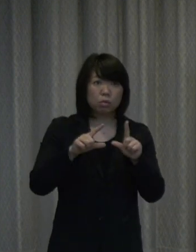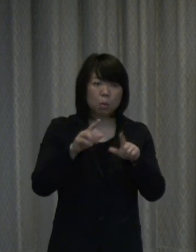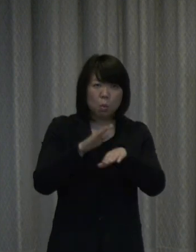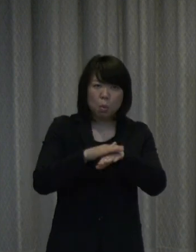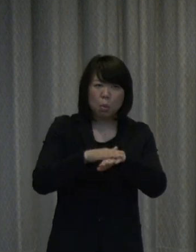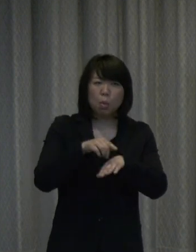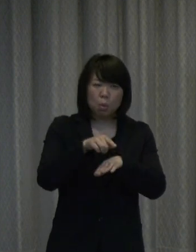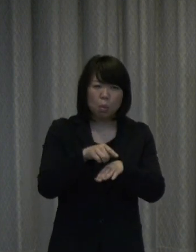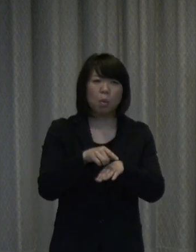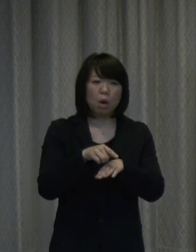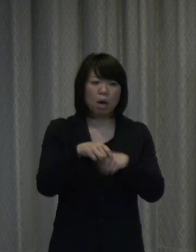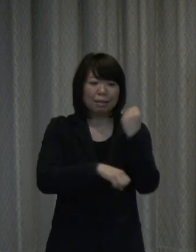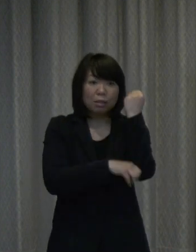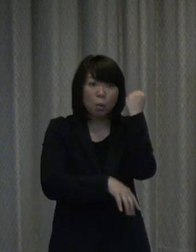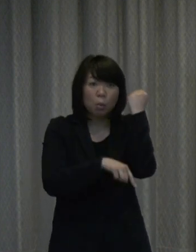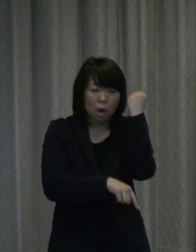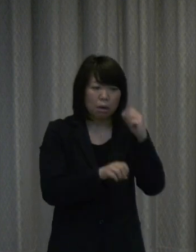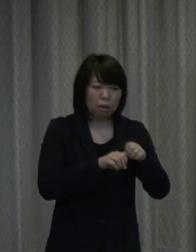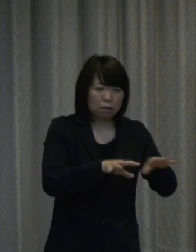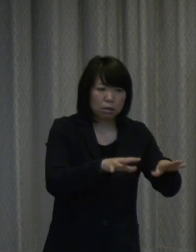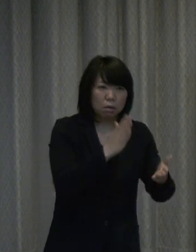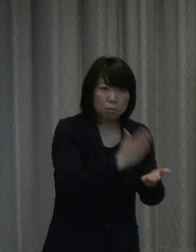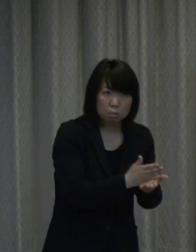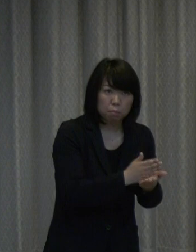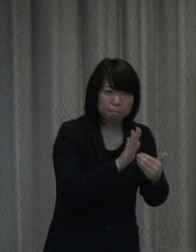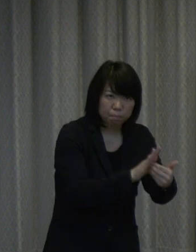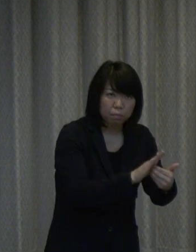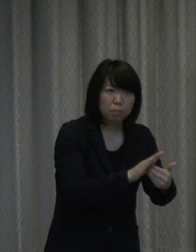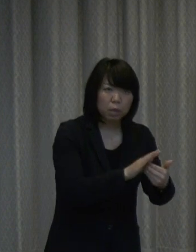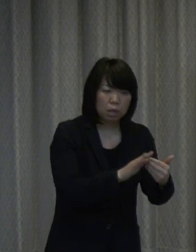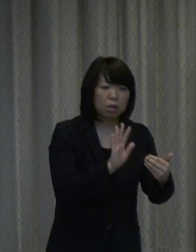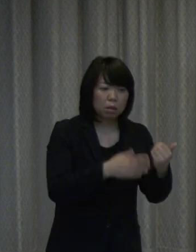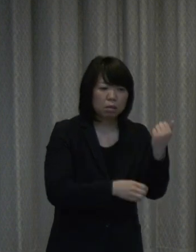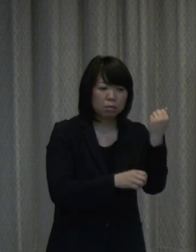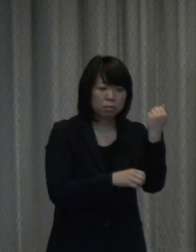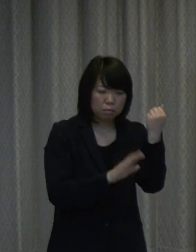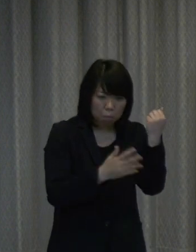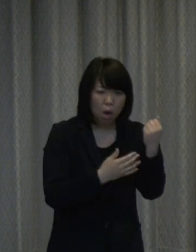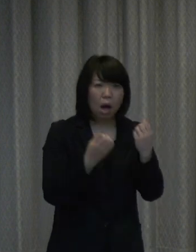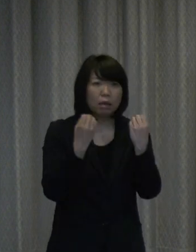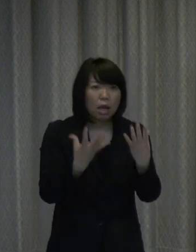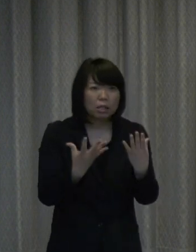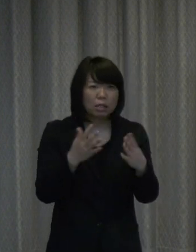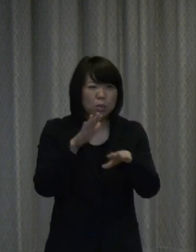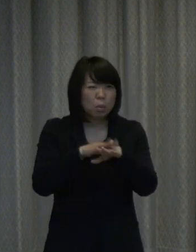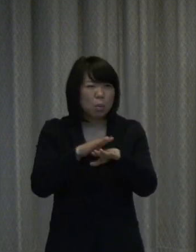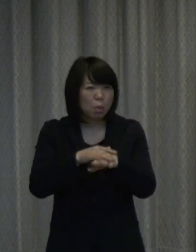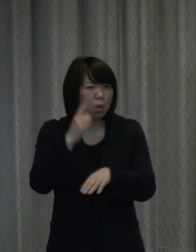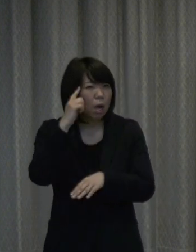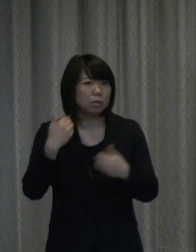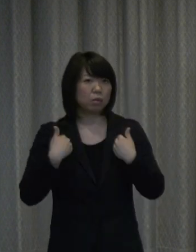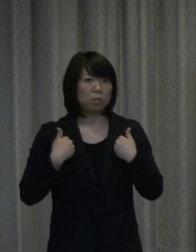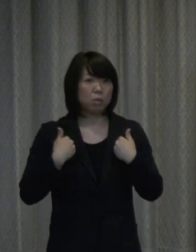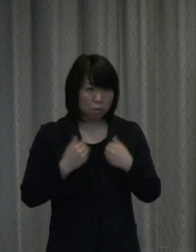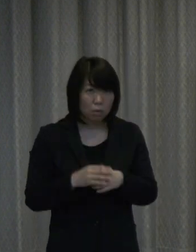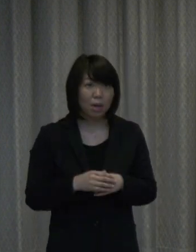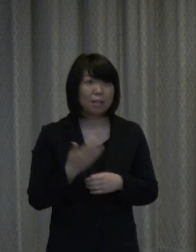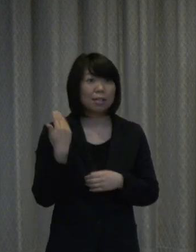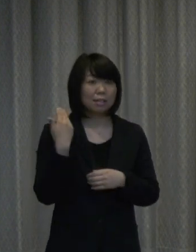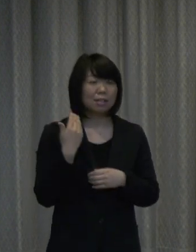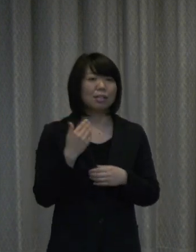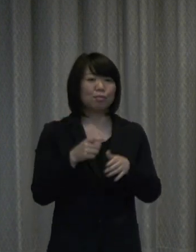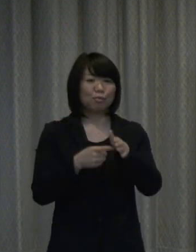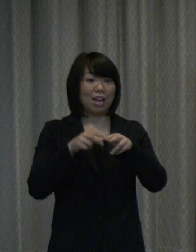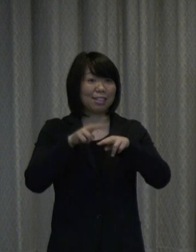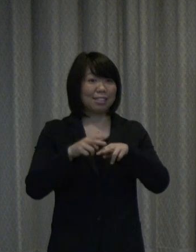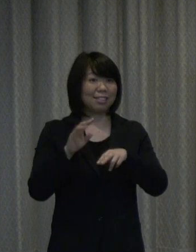これを基本として新しい生活様式に変えていかねばなりません。先ほど村井知